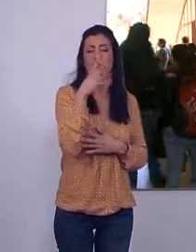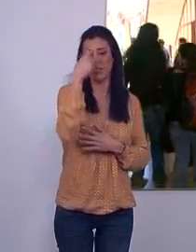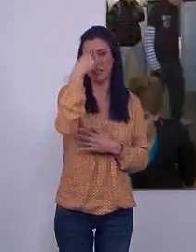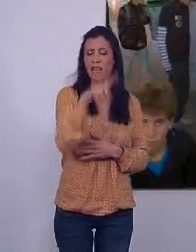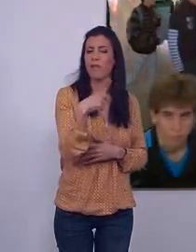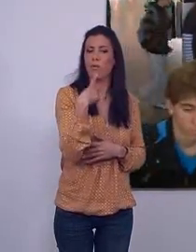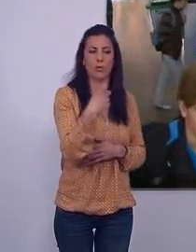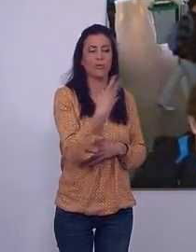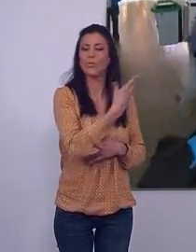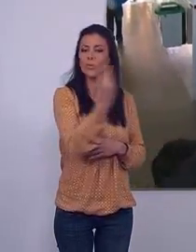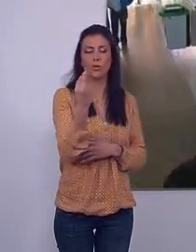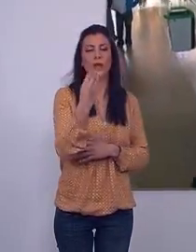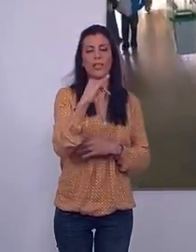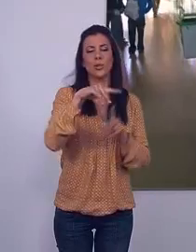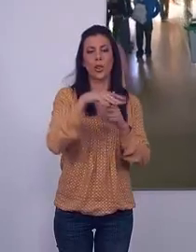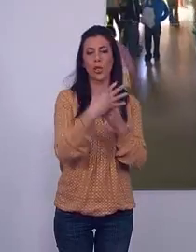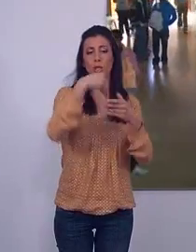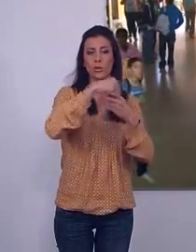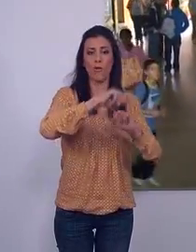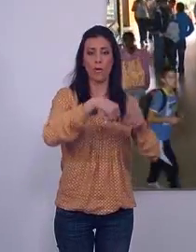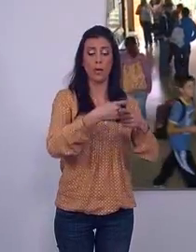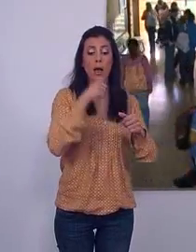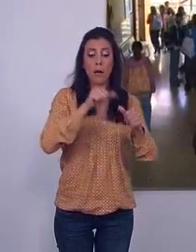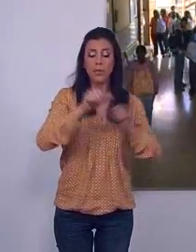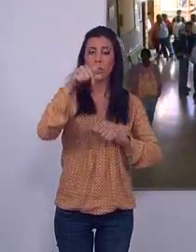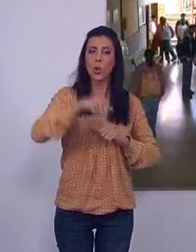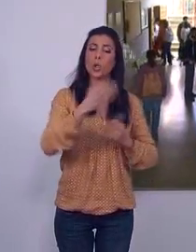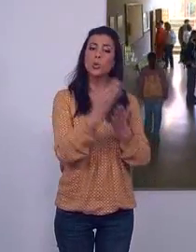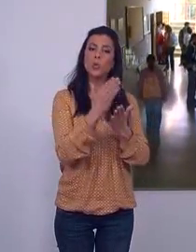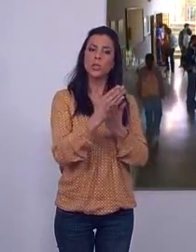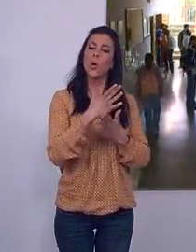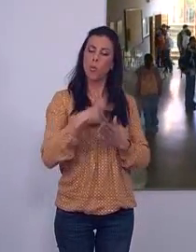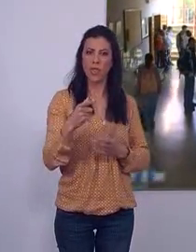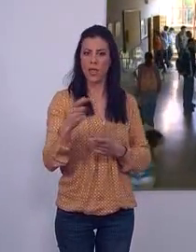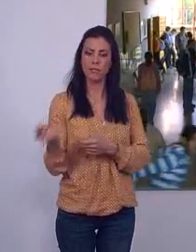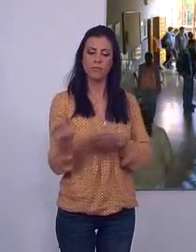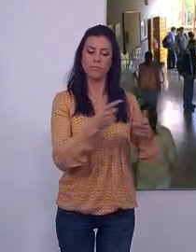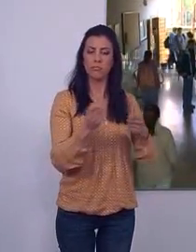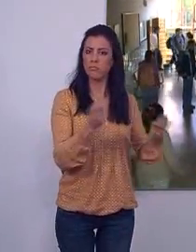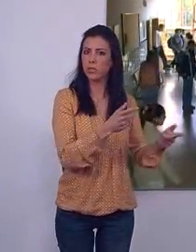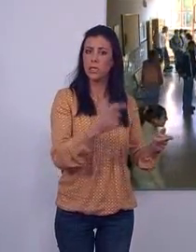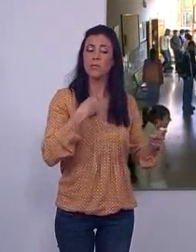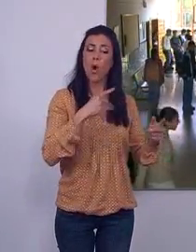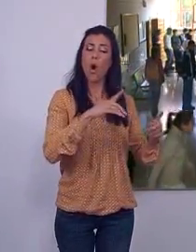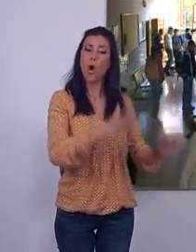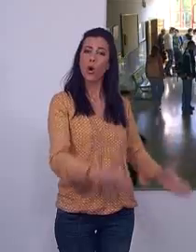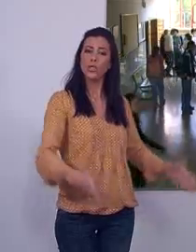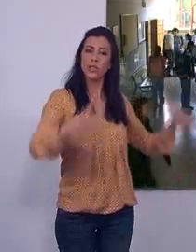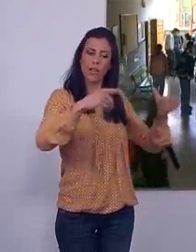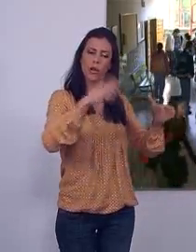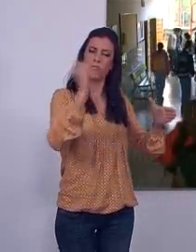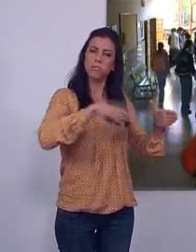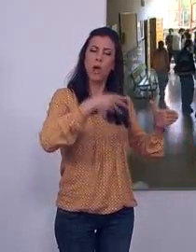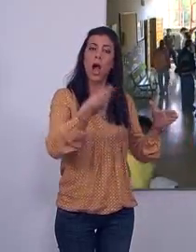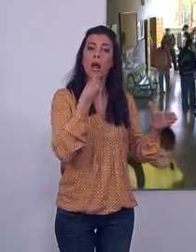por las dificultades que atraviesan muchas familias a partir del día de hoy los estudiantes se podrán depositar en unos